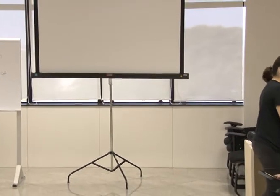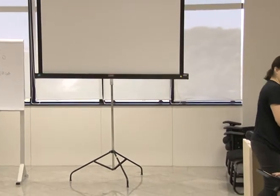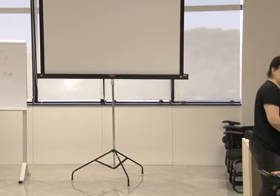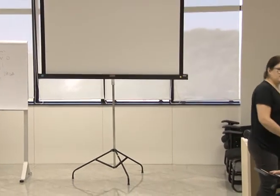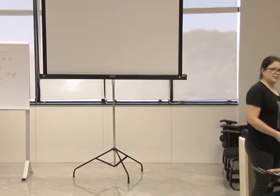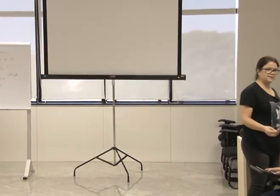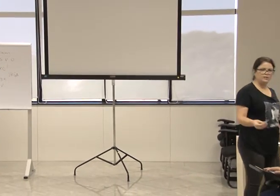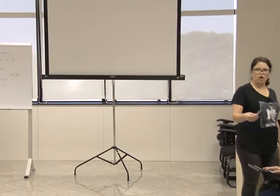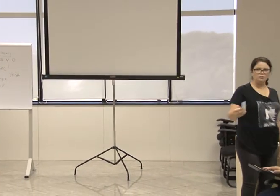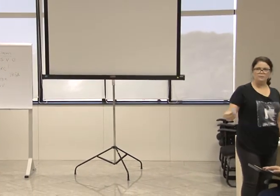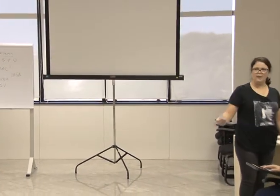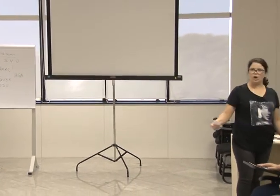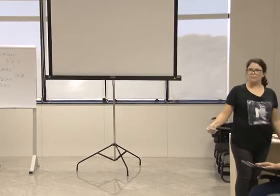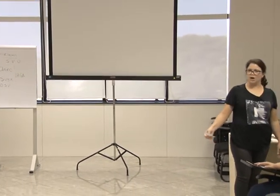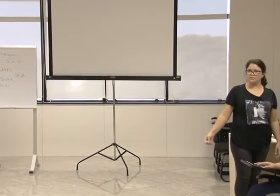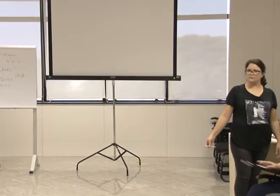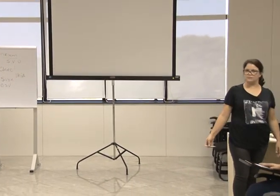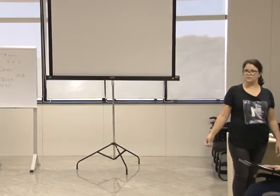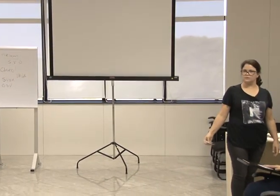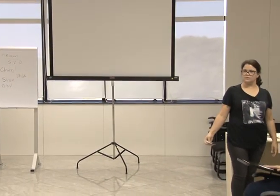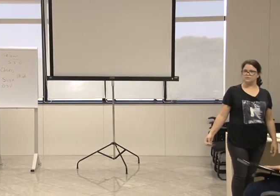Bora? Vocês têm, todo mundo pegou. Próximo.